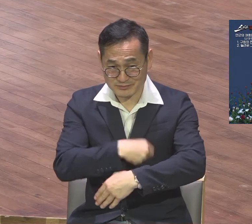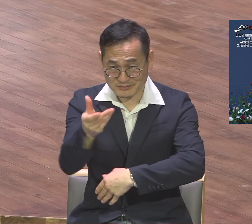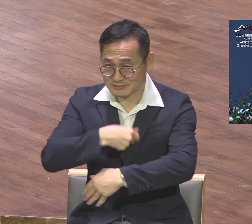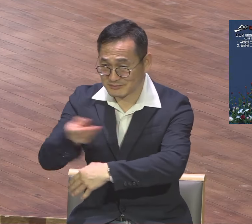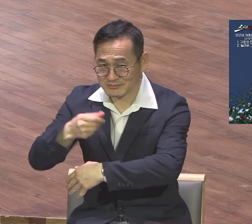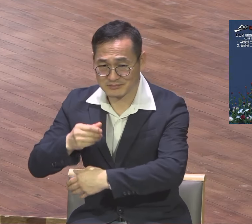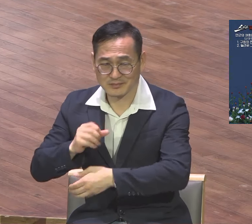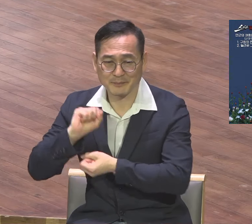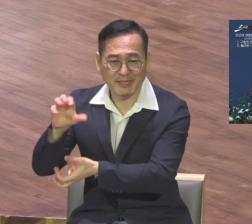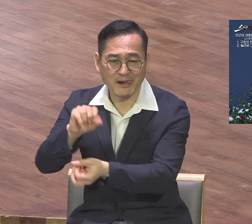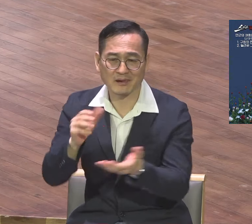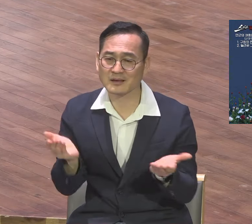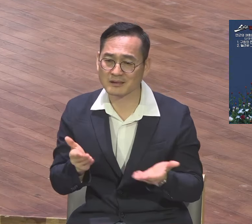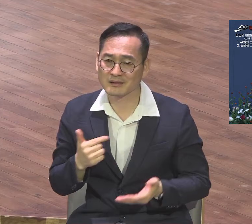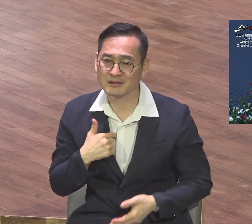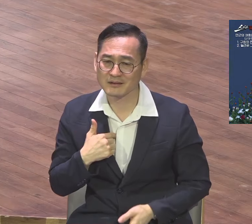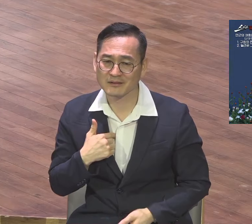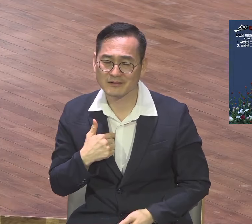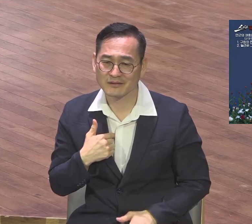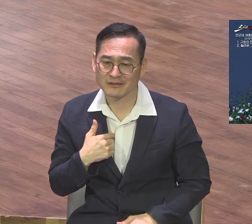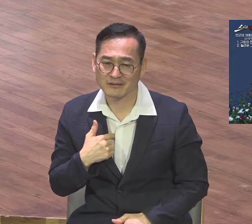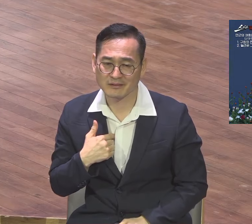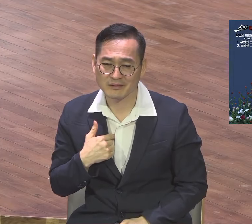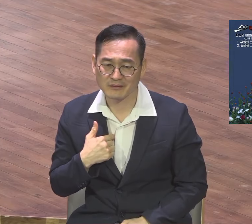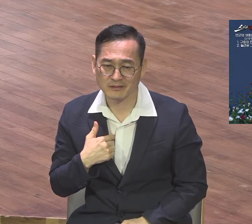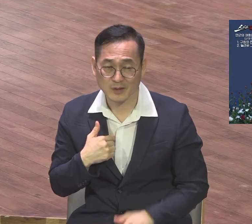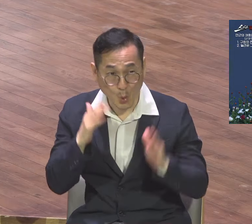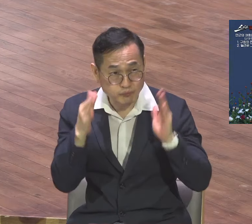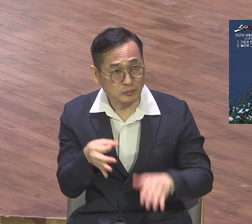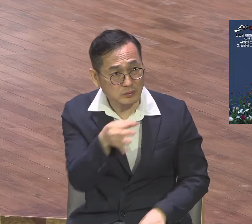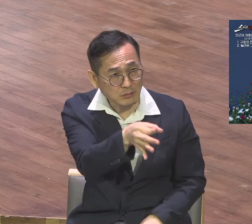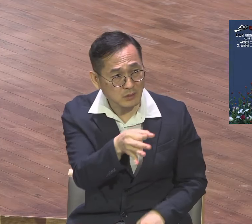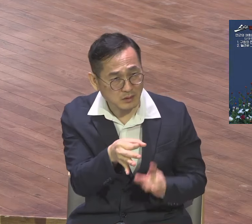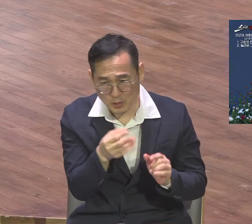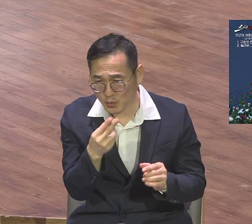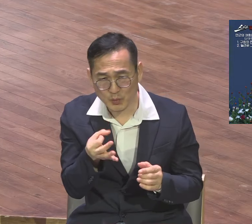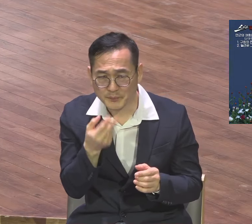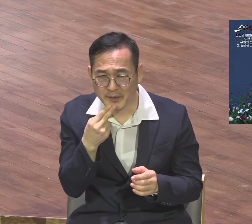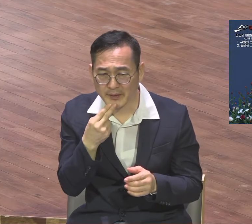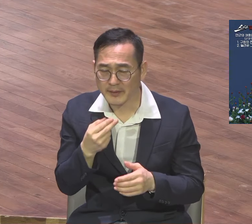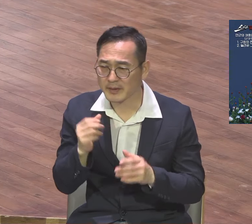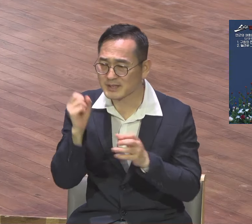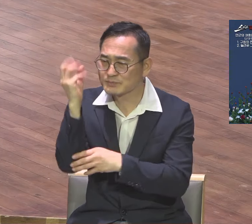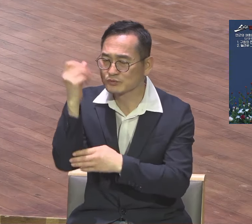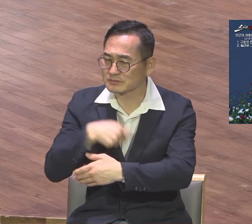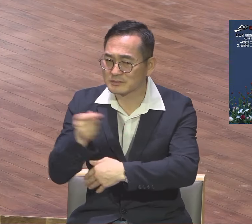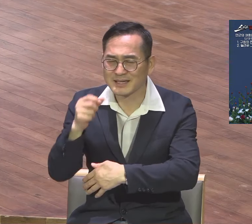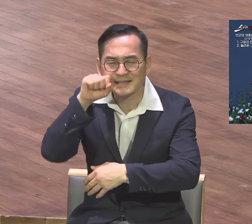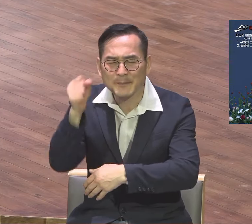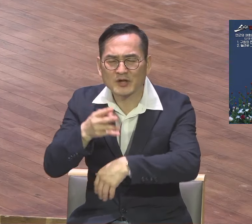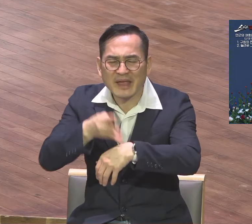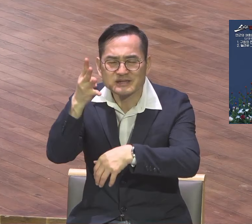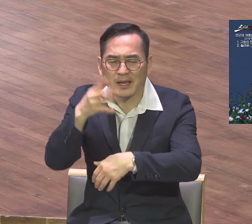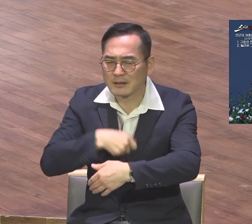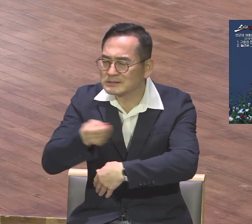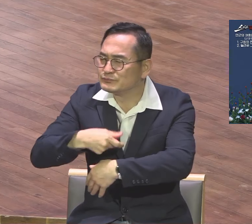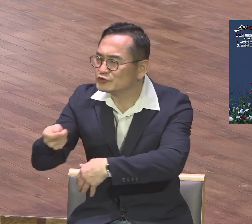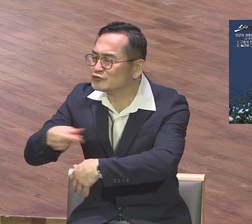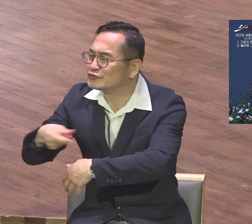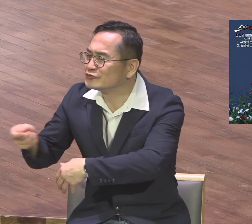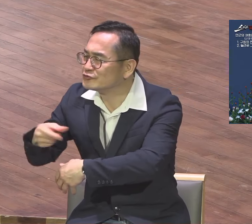아는 학비가 없어. 그 신문 배달하고 학비는 그 신문 배달을 하는데 그 새벽 4시에 나가서 신문 돌리고 학교